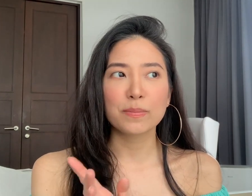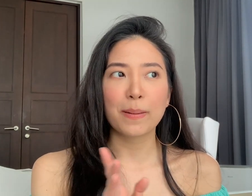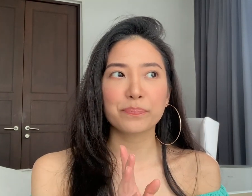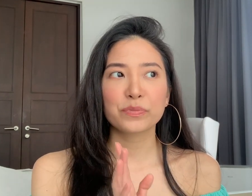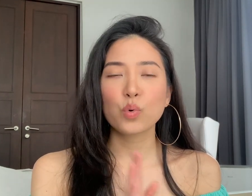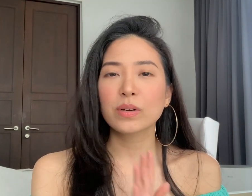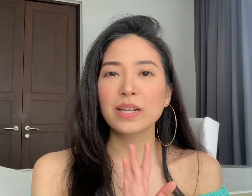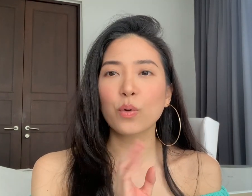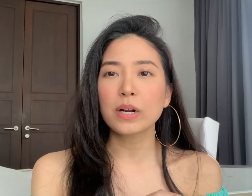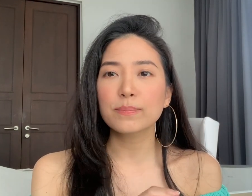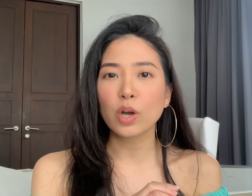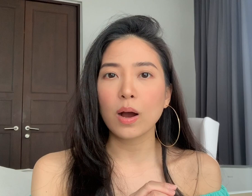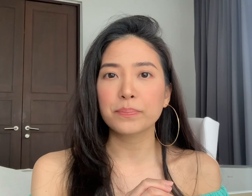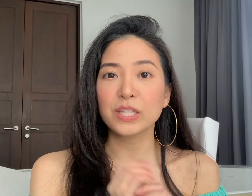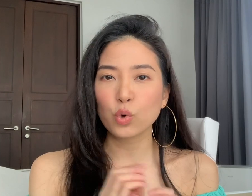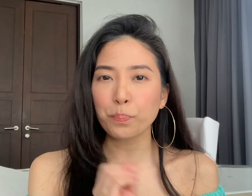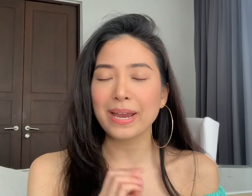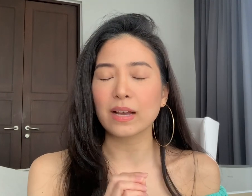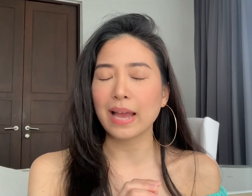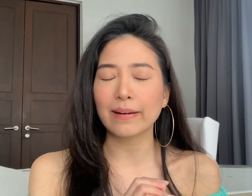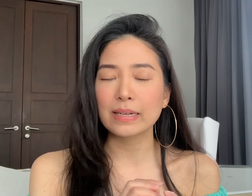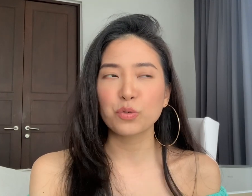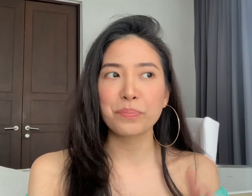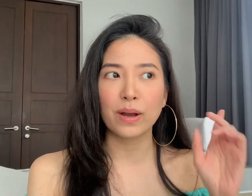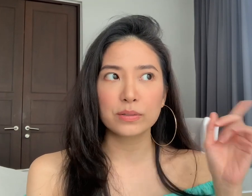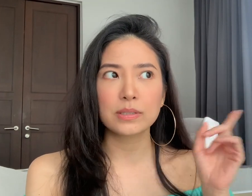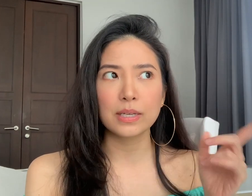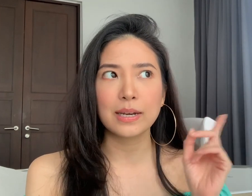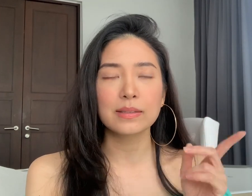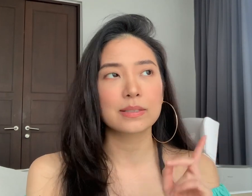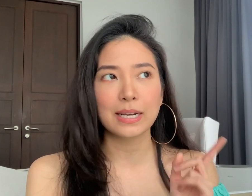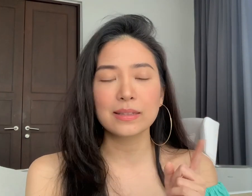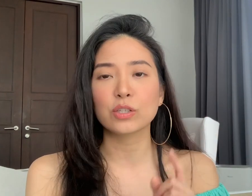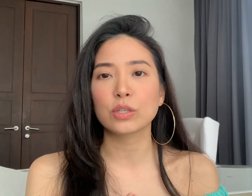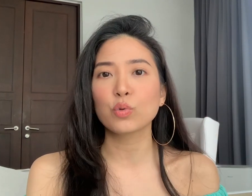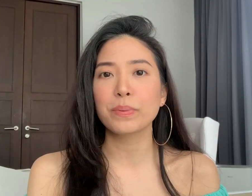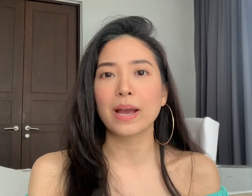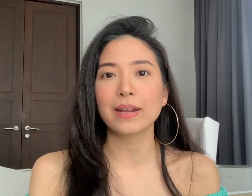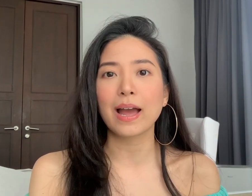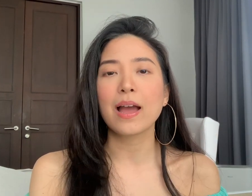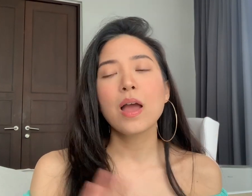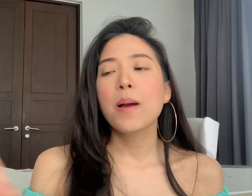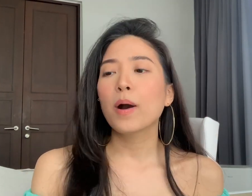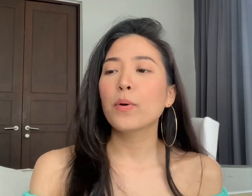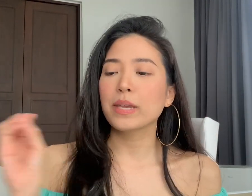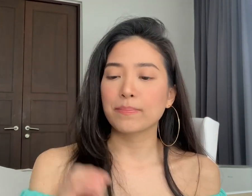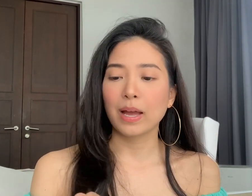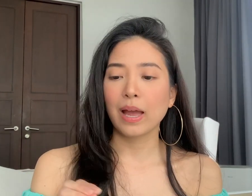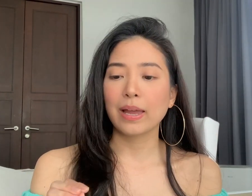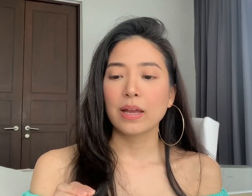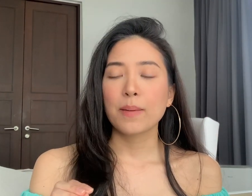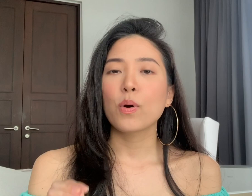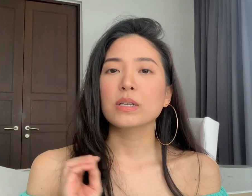A&&อยากเลทชดเปGB จะชี้โบหยิบมาให้ บอก